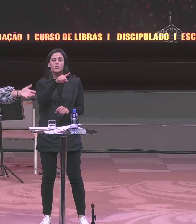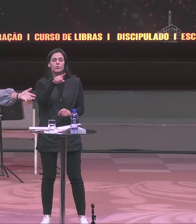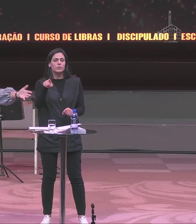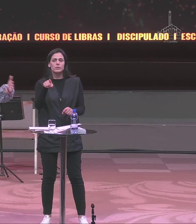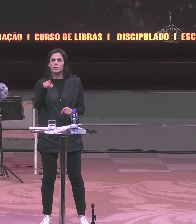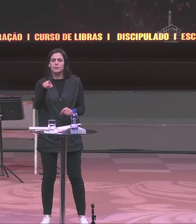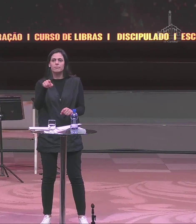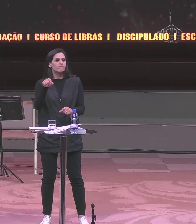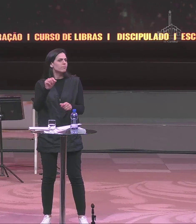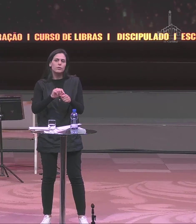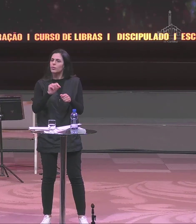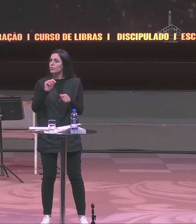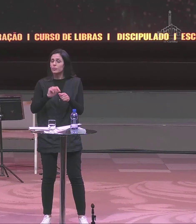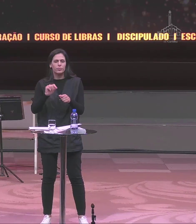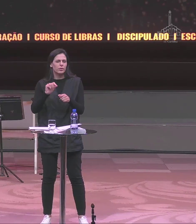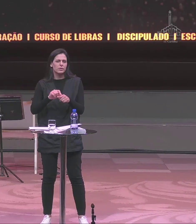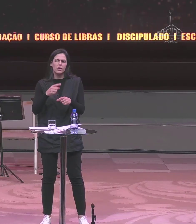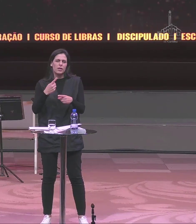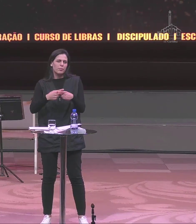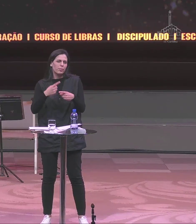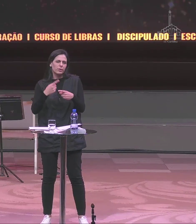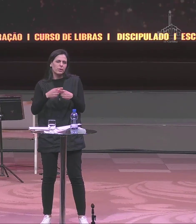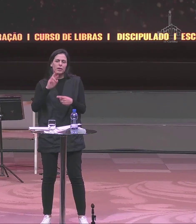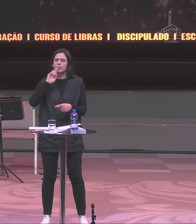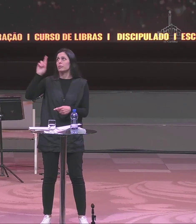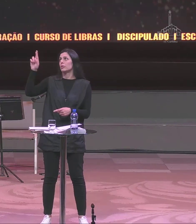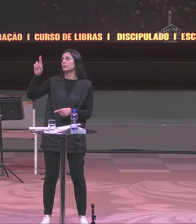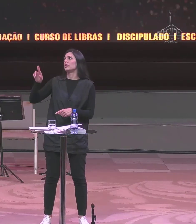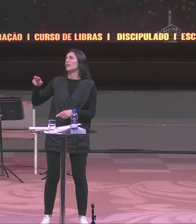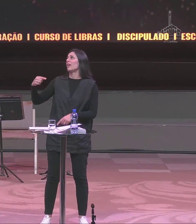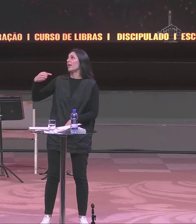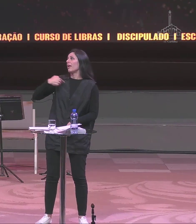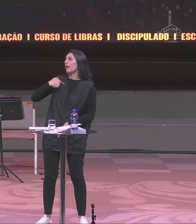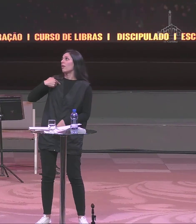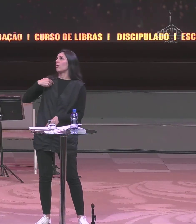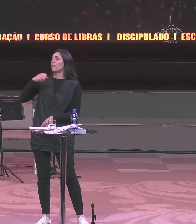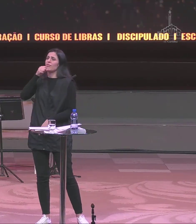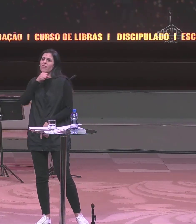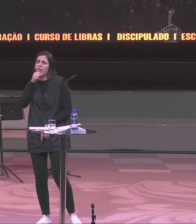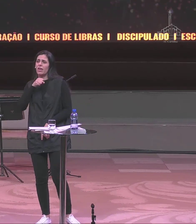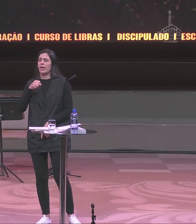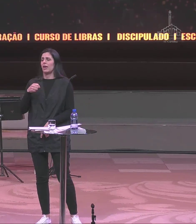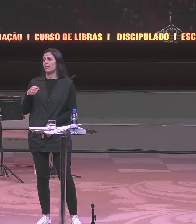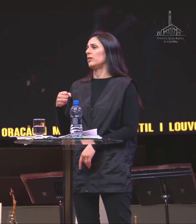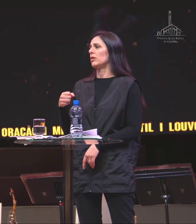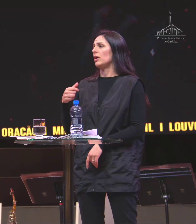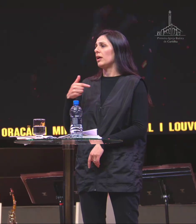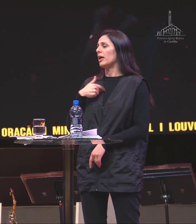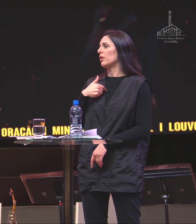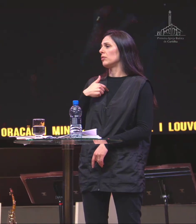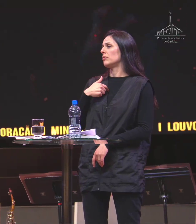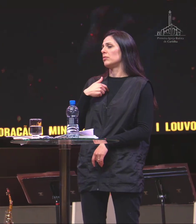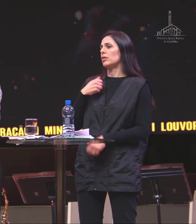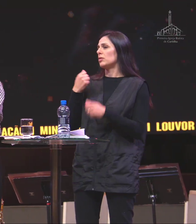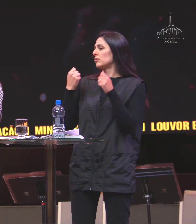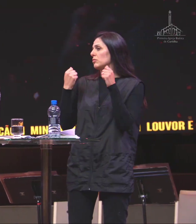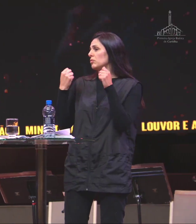para Deus quando Deus deu uma pequena missão para ele, de libertar o povo do Egito? Eu não sei